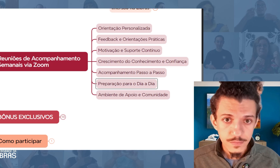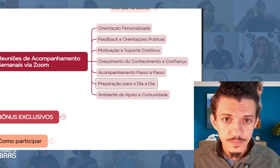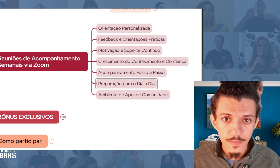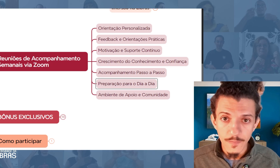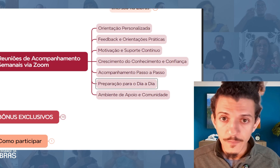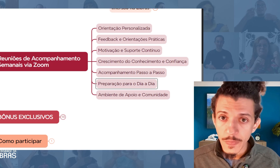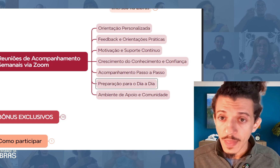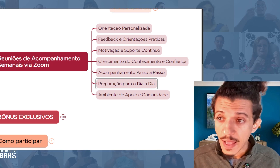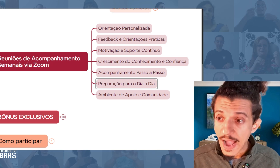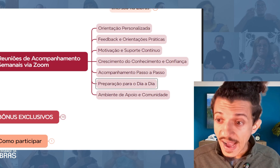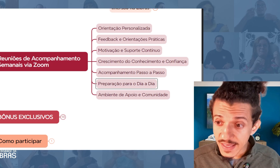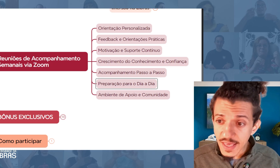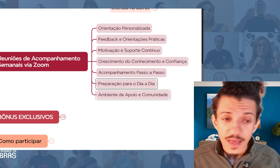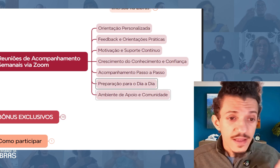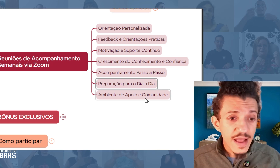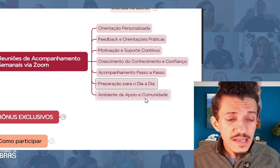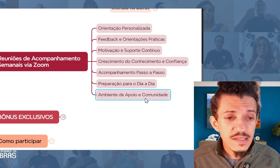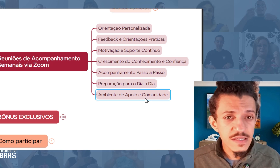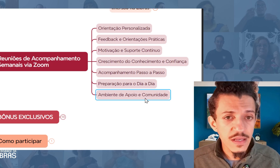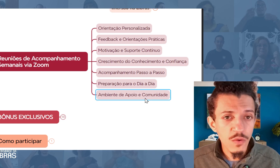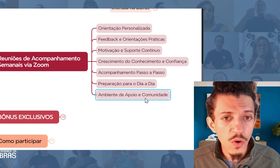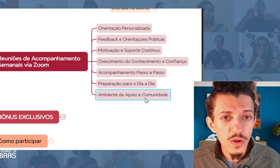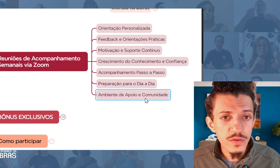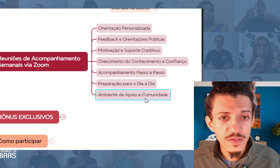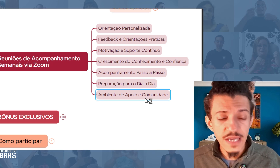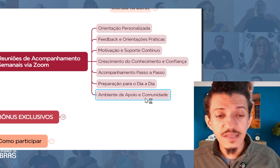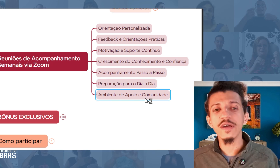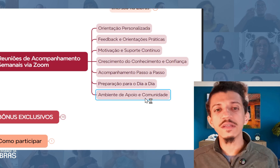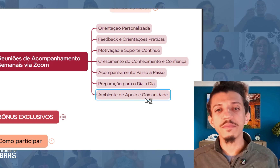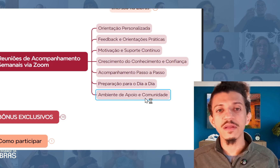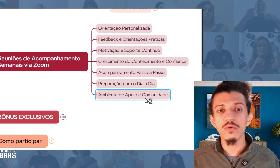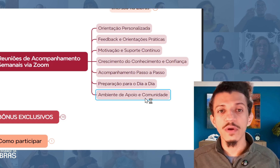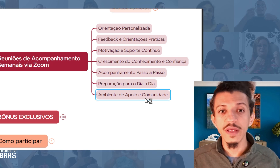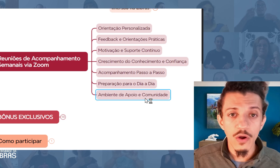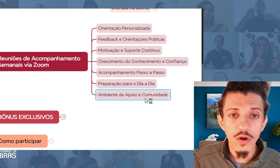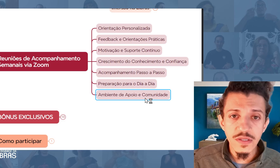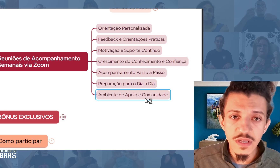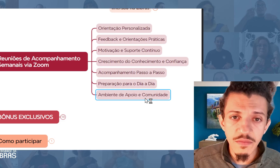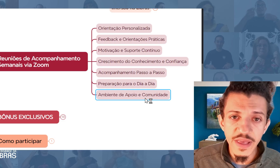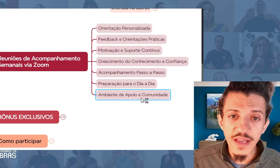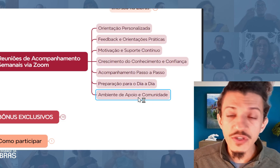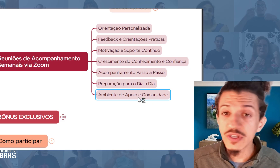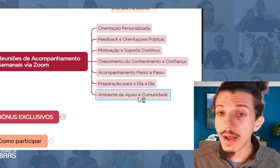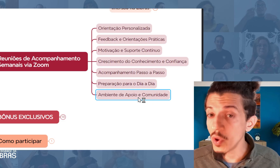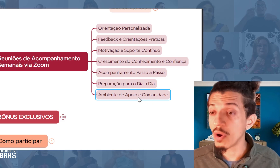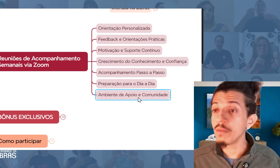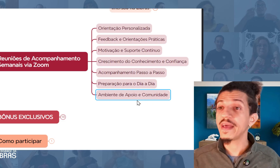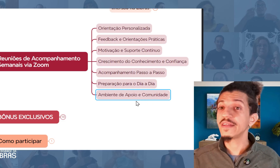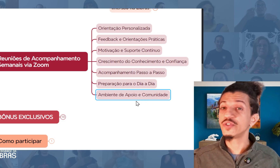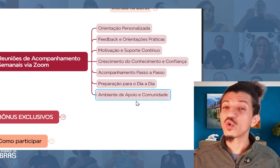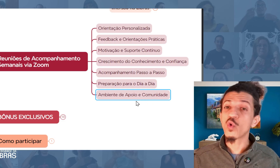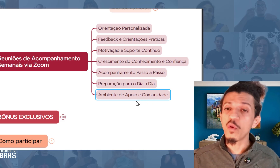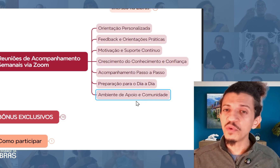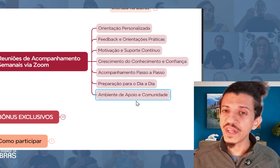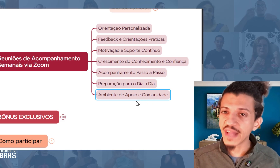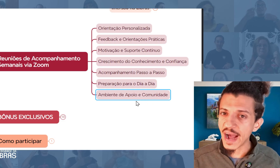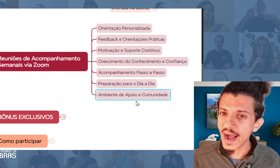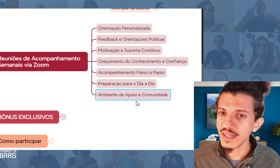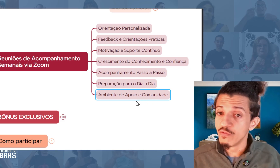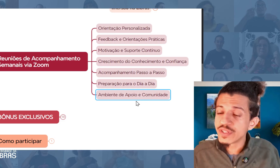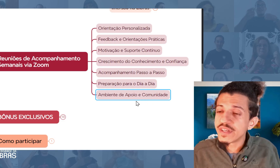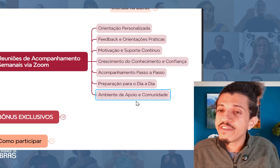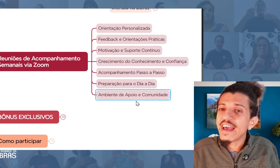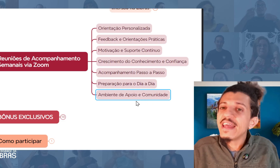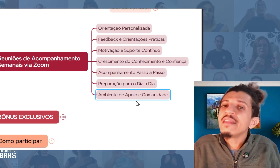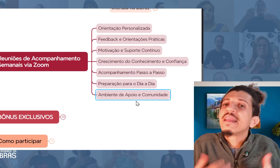E aqui, nesses encontros, nessas reuniões da mentoria, é o nosso ambiente de apoio, é o ambiente de comunidade. Você